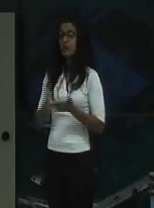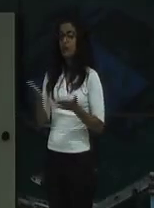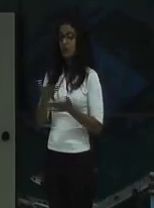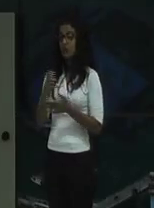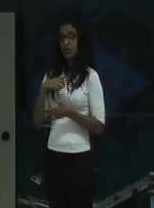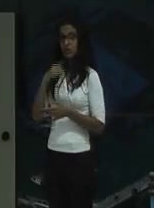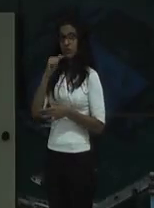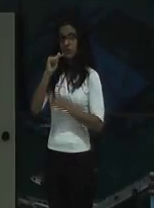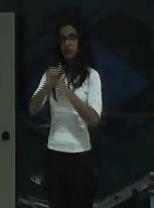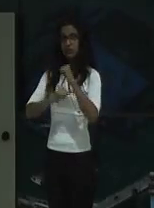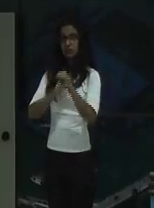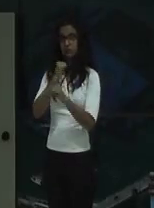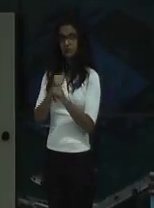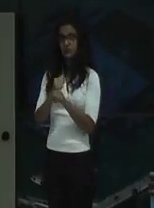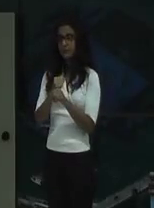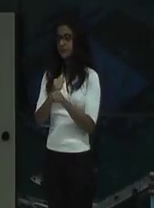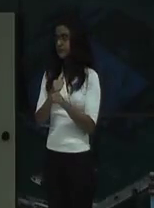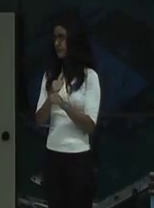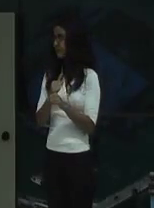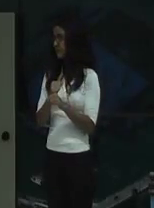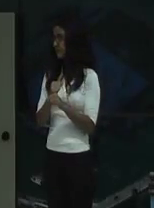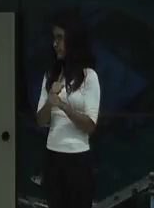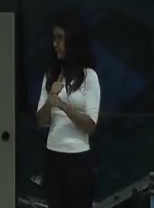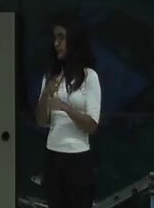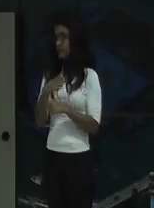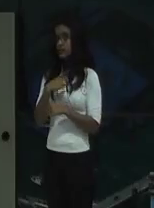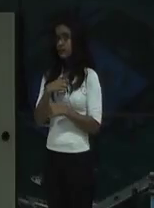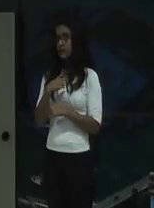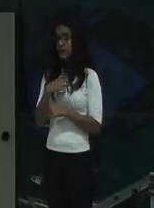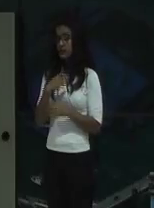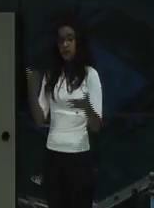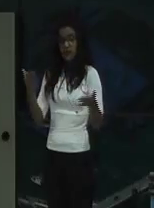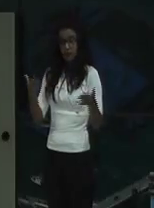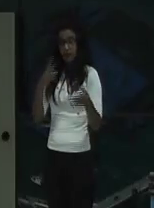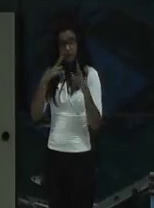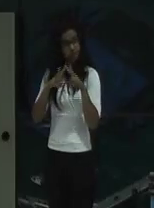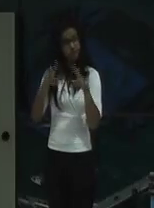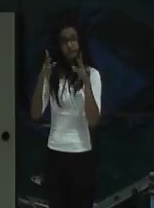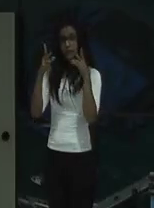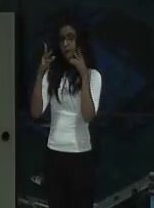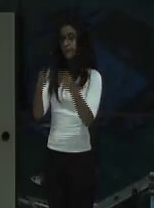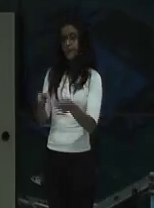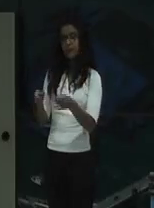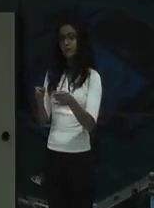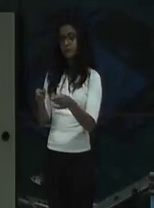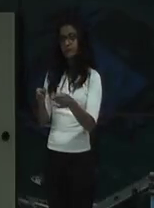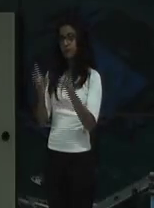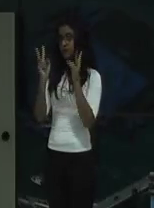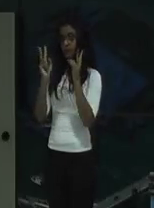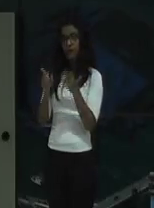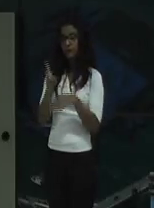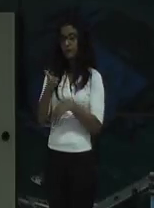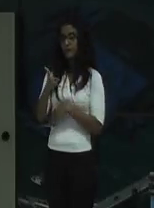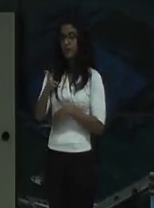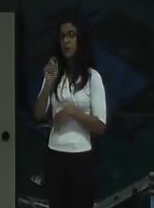7 anos que aconteceu a cena, é a mesma. A cena continua a mesma, a Praia do